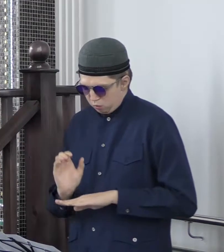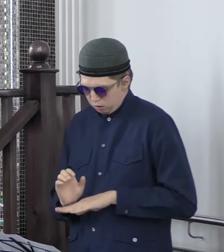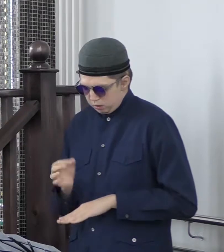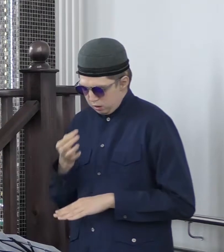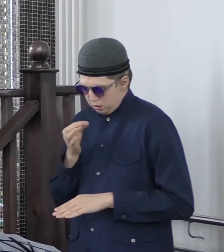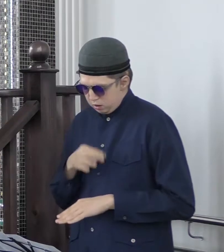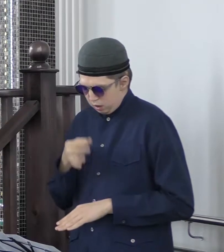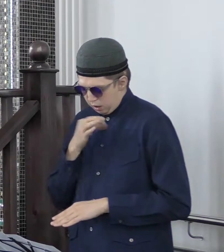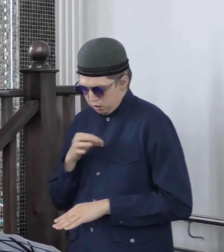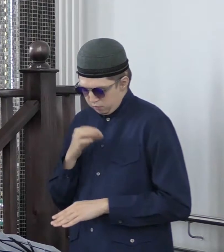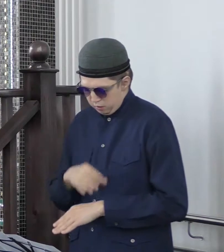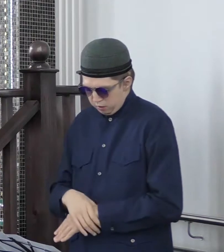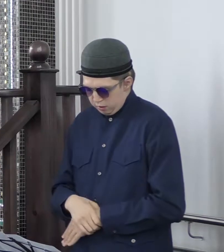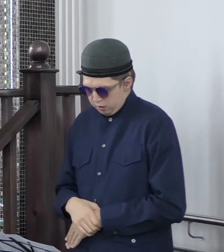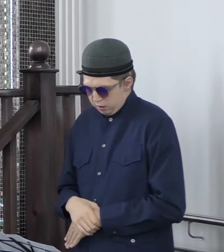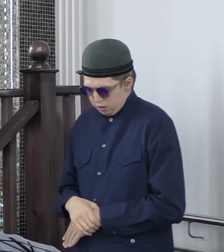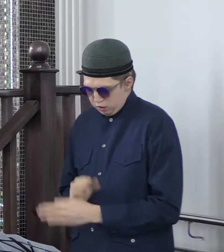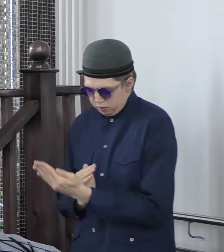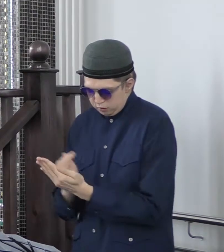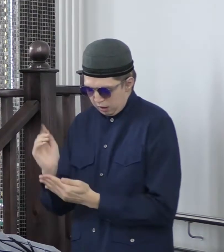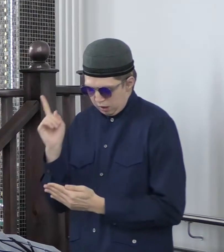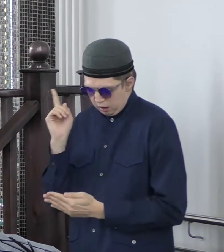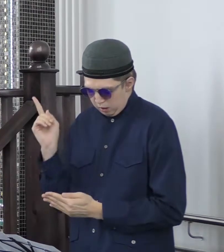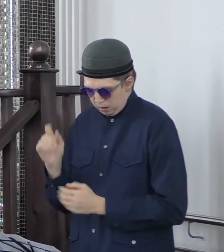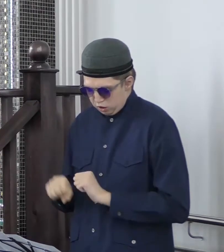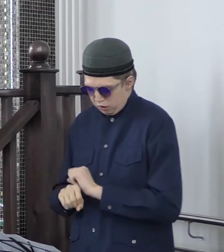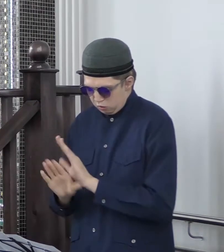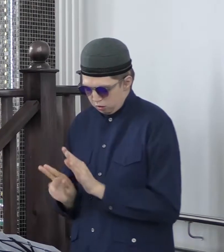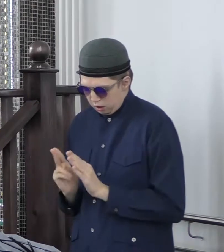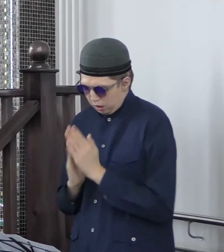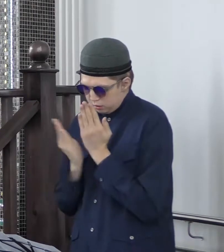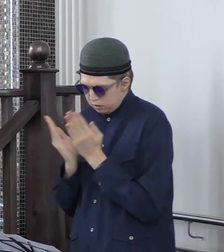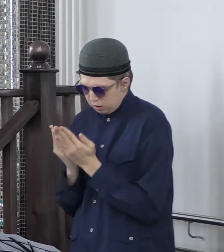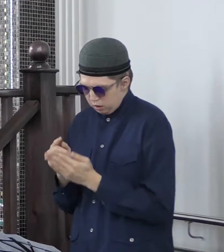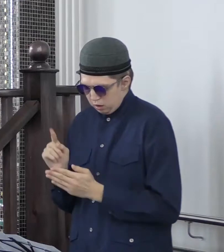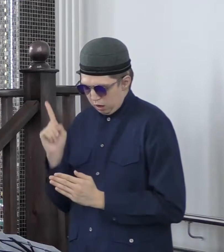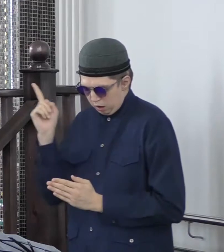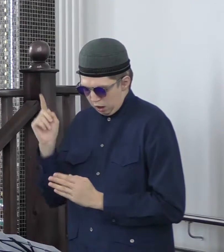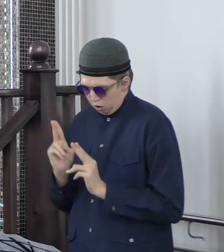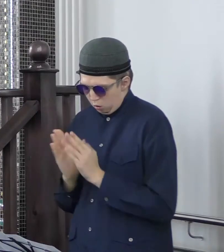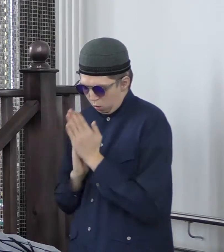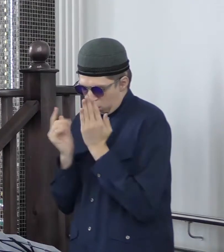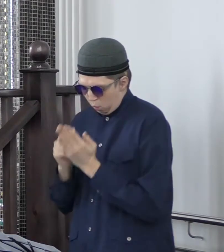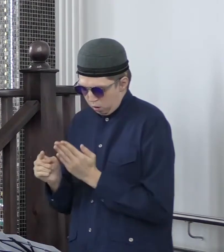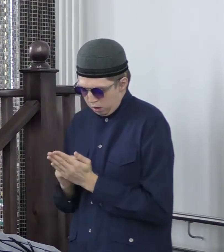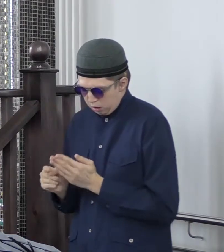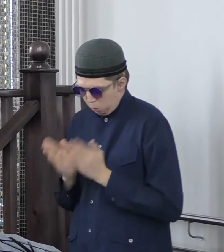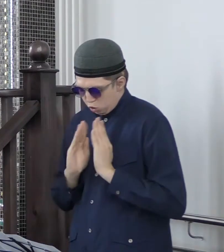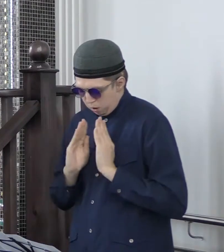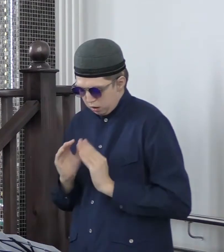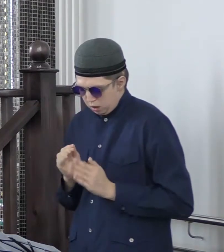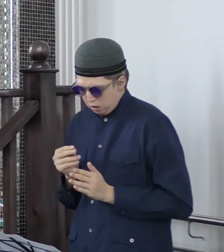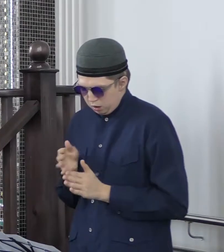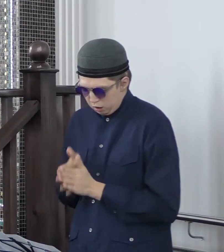куртылз. Бойтесь Всевышнего, хакка тукатихи, хакики тахвалу блян.